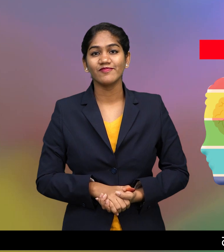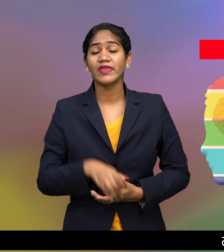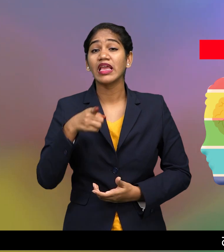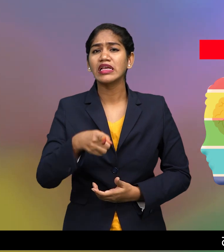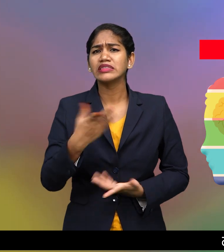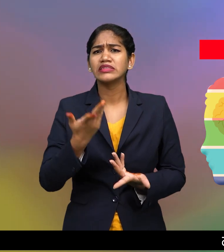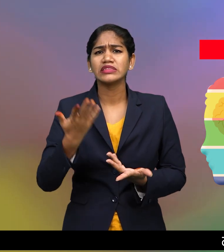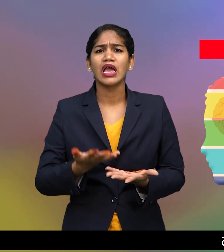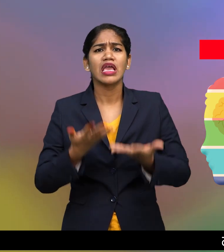ಮೆದುಳಿನ